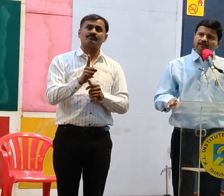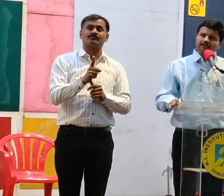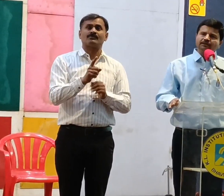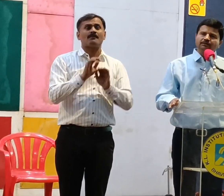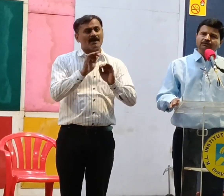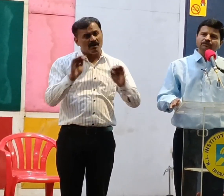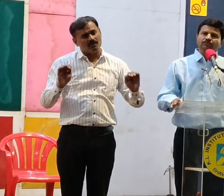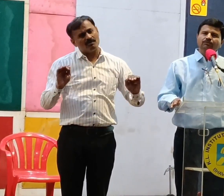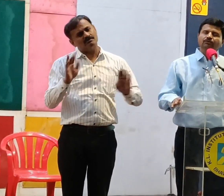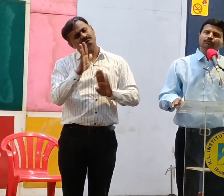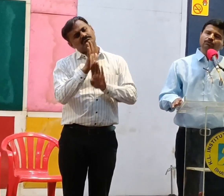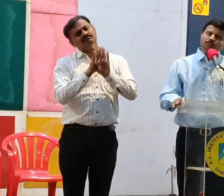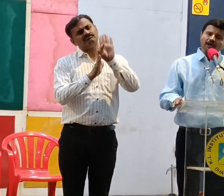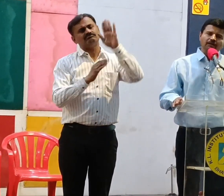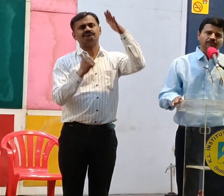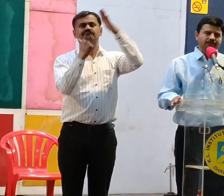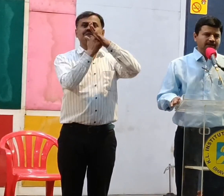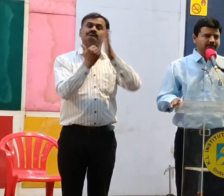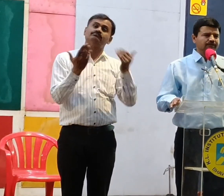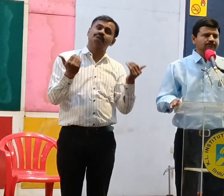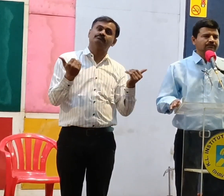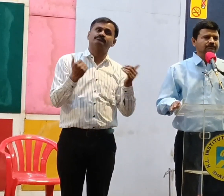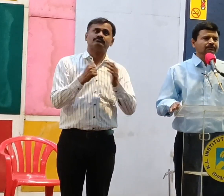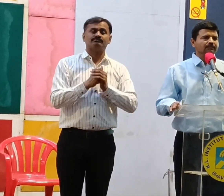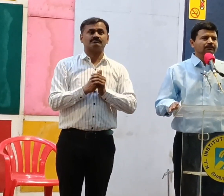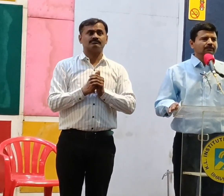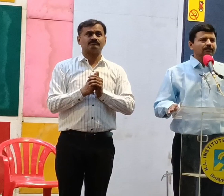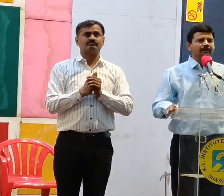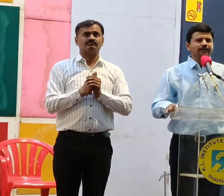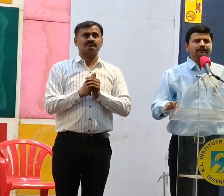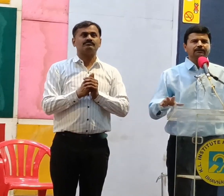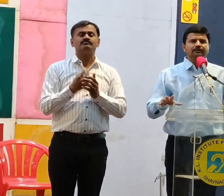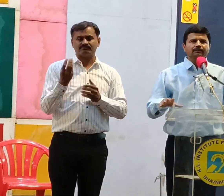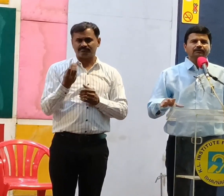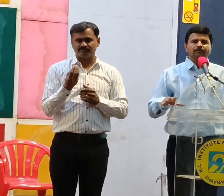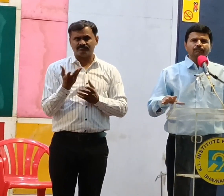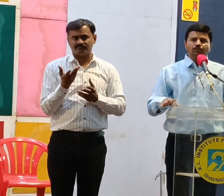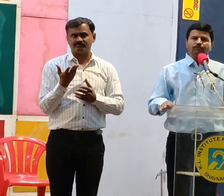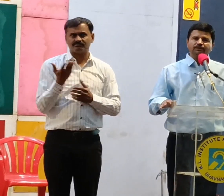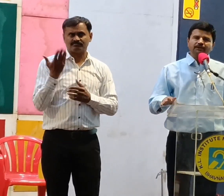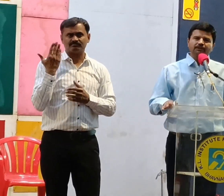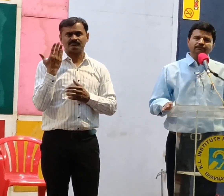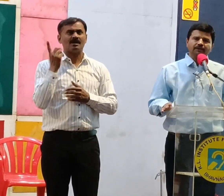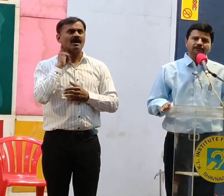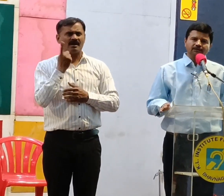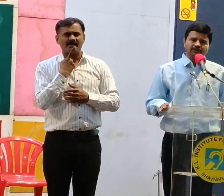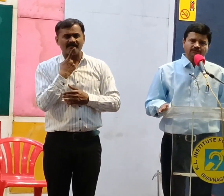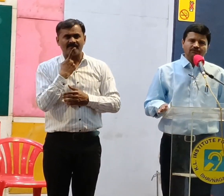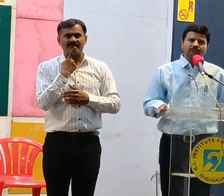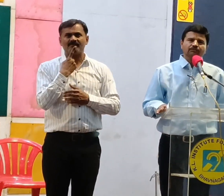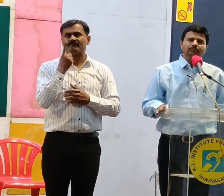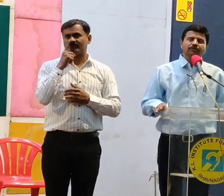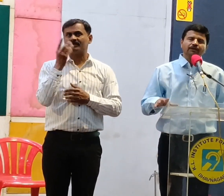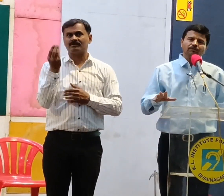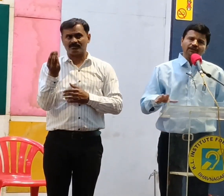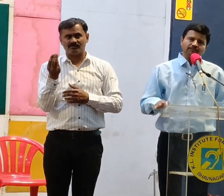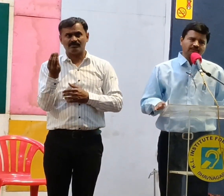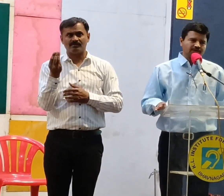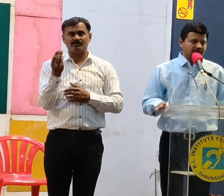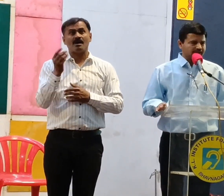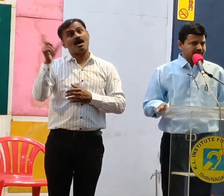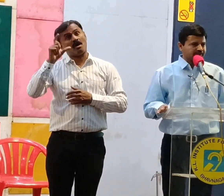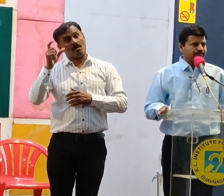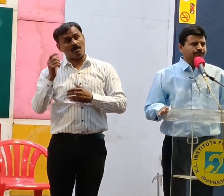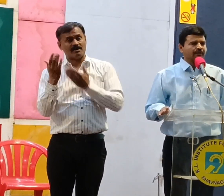એ દીકરા દીકરીઓ ખૂબ આગળ વધ્યા છે. અમારે મૂક બધીર દિવ્યાંગ દીકરીઓ એ કોલેજ